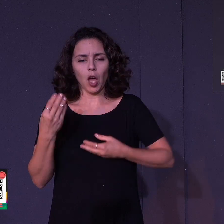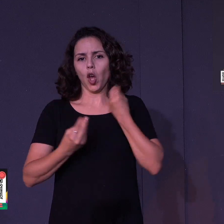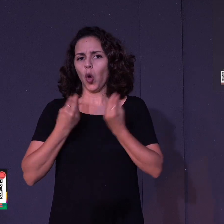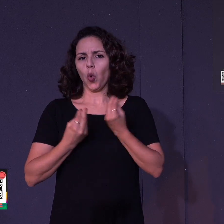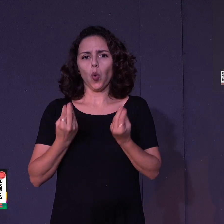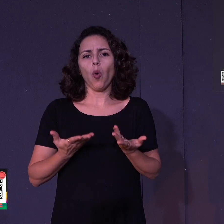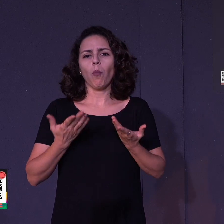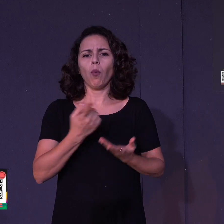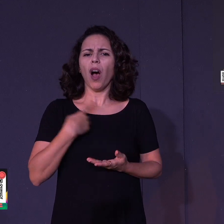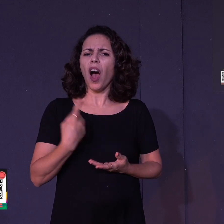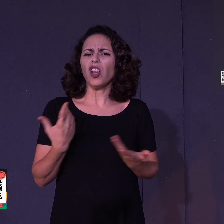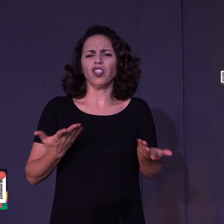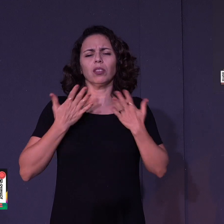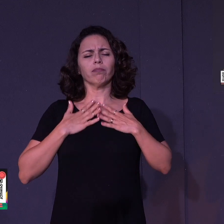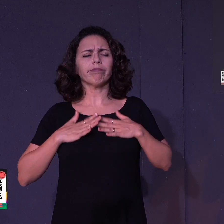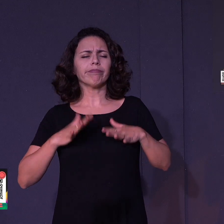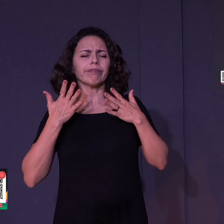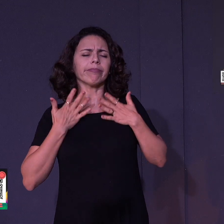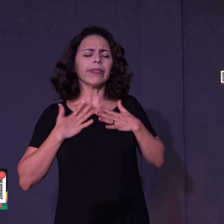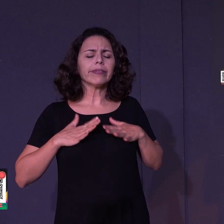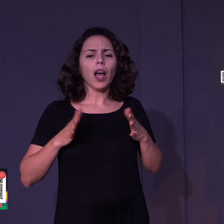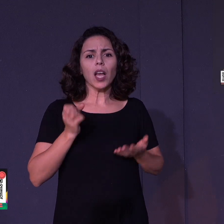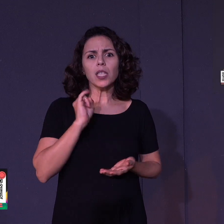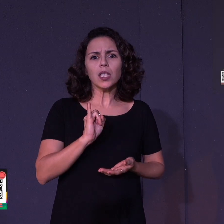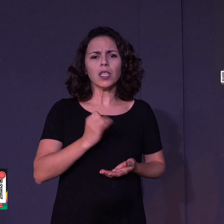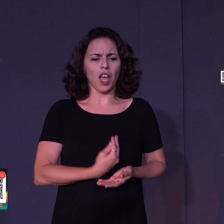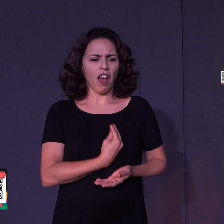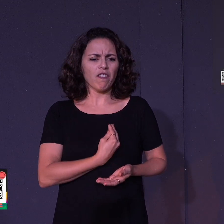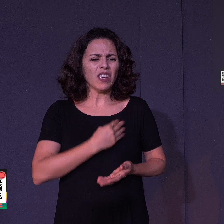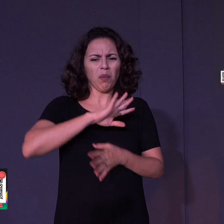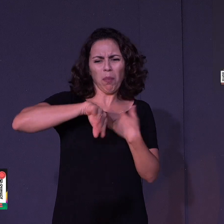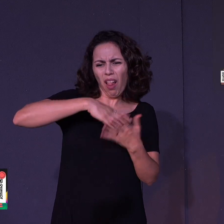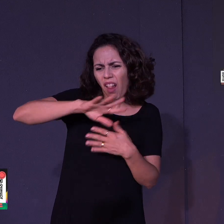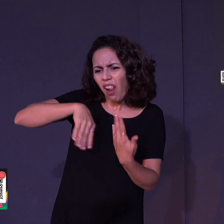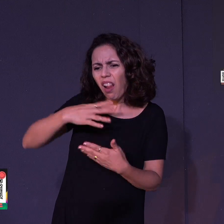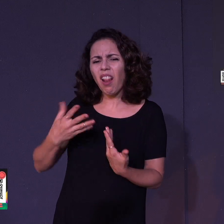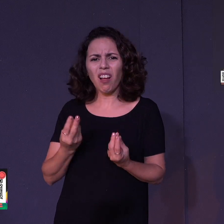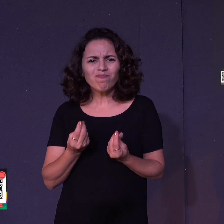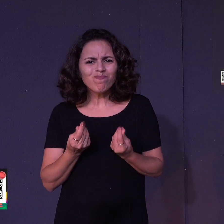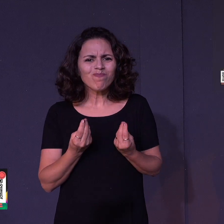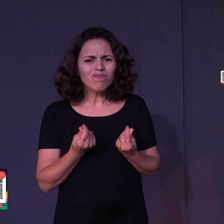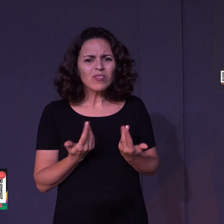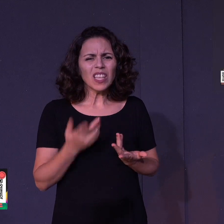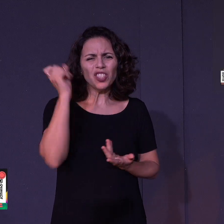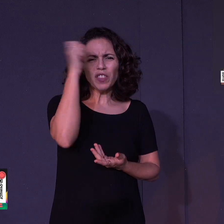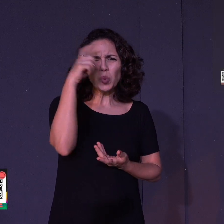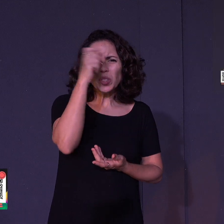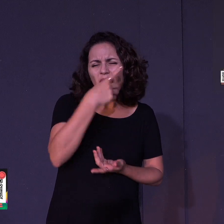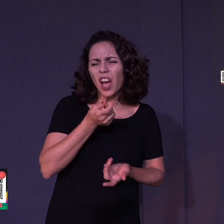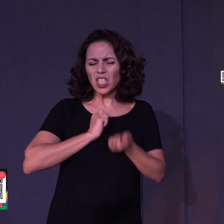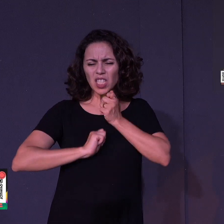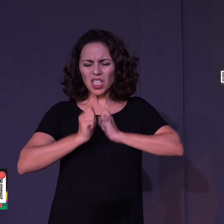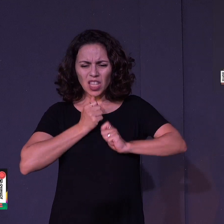de dificuldades, não compreendendo muitas vezes aquilo que estamos passando, aquilo que estamos vivendo, e a nossa ansiedade em